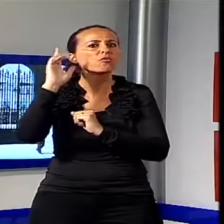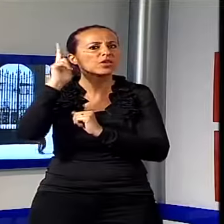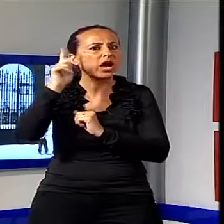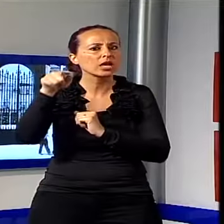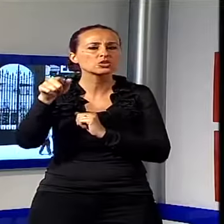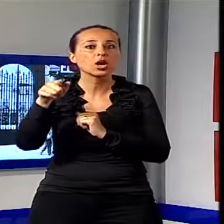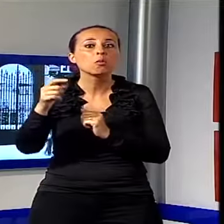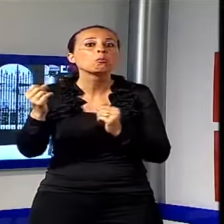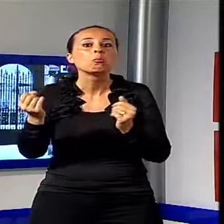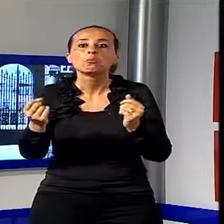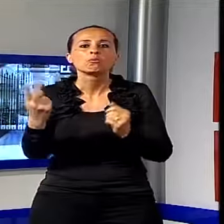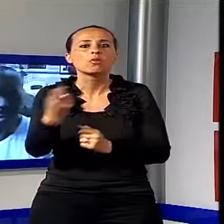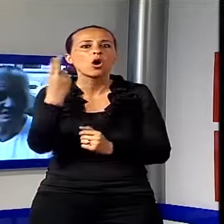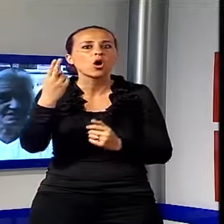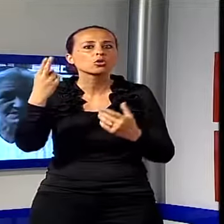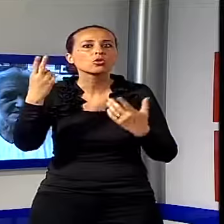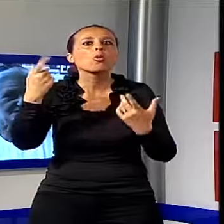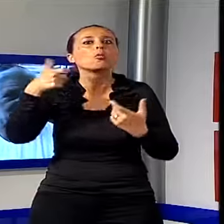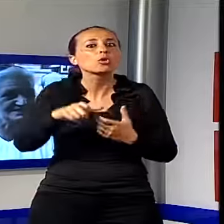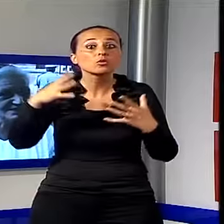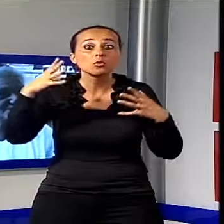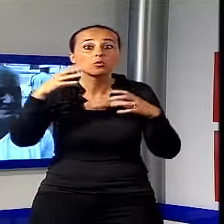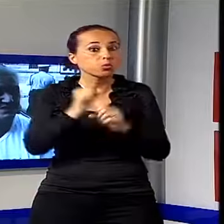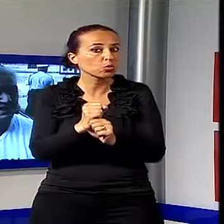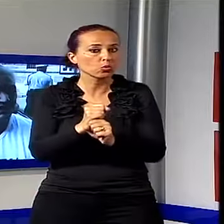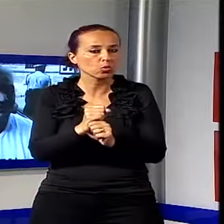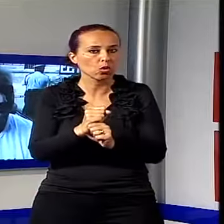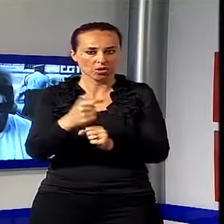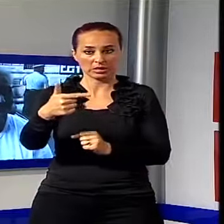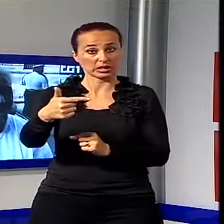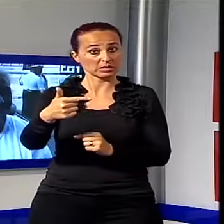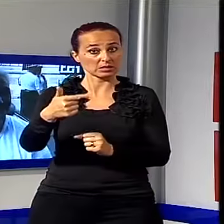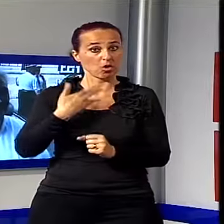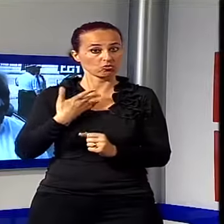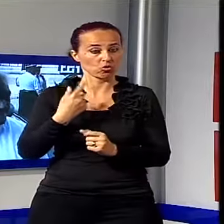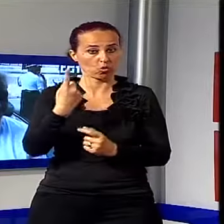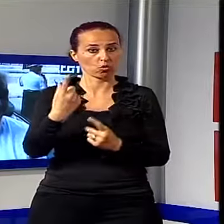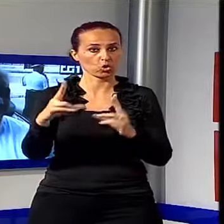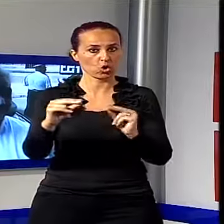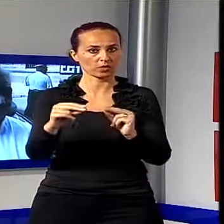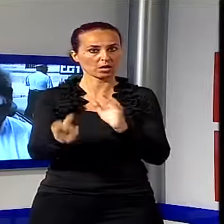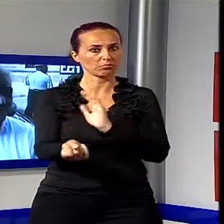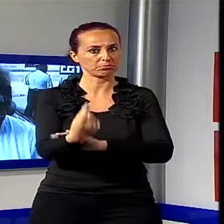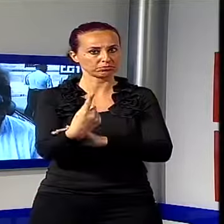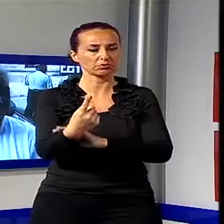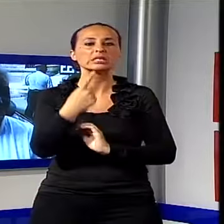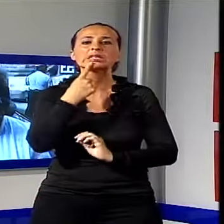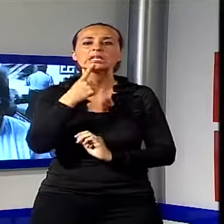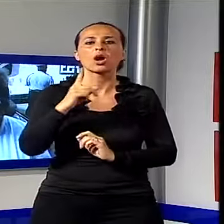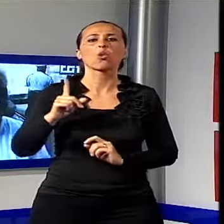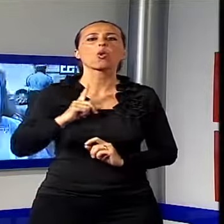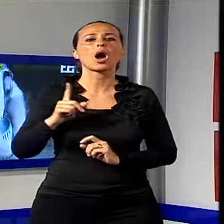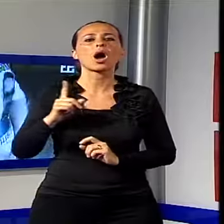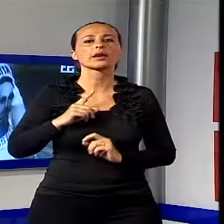fra i testimoni che verranno ascoltati e questa è una novità che per la prima volta emerge, ci sarà anche una guardia penitenziaria della